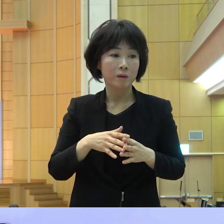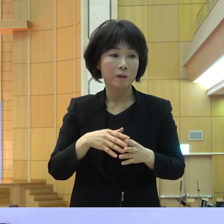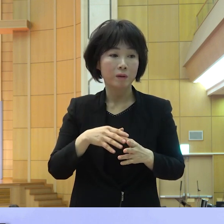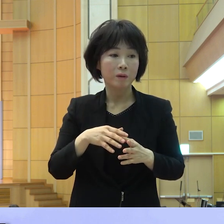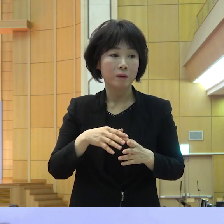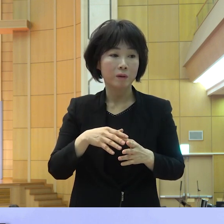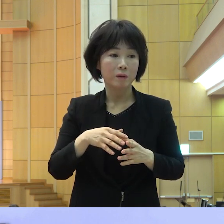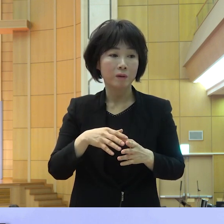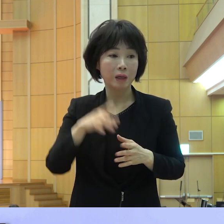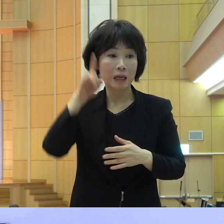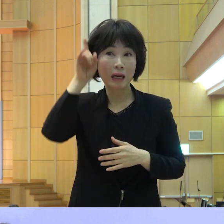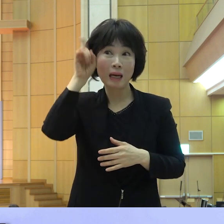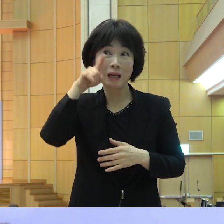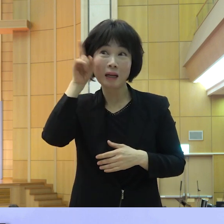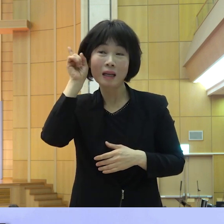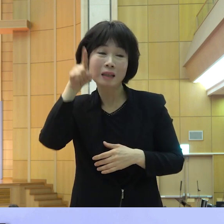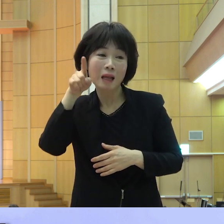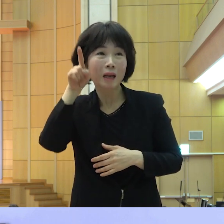지하